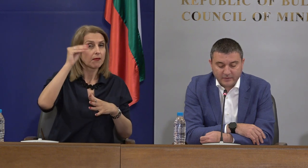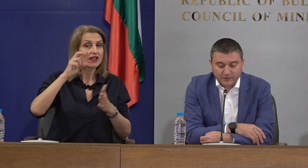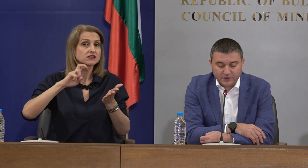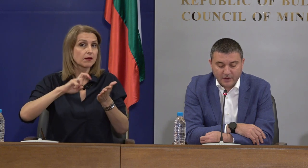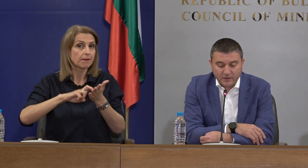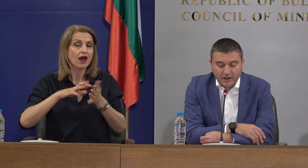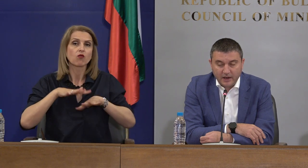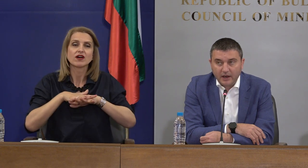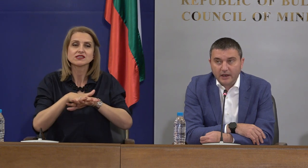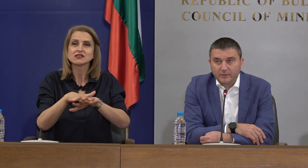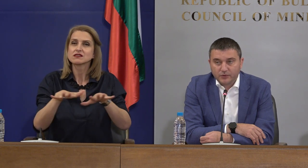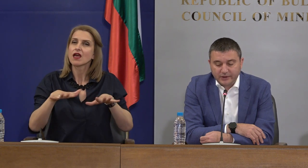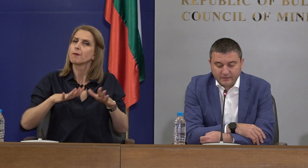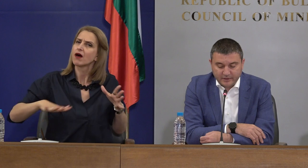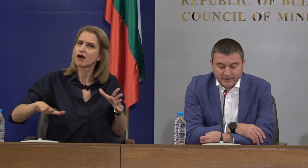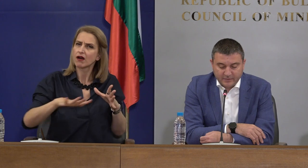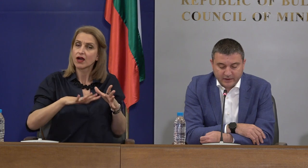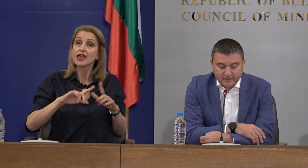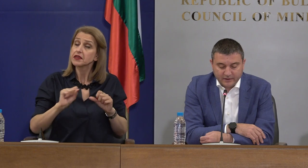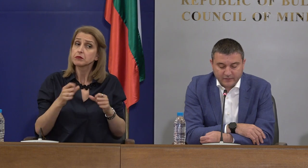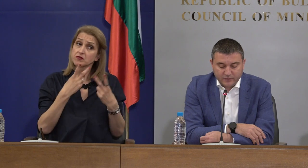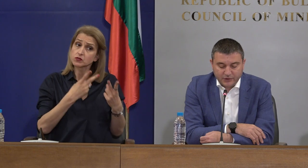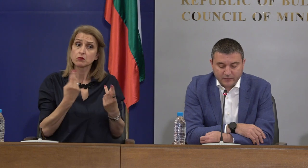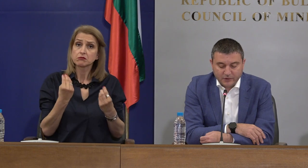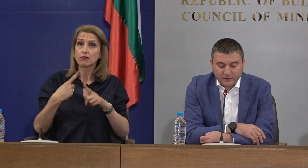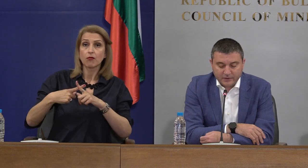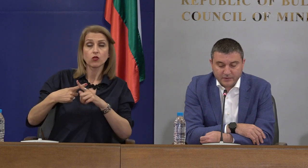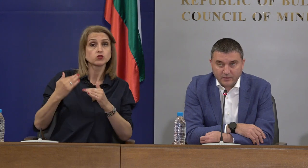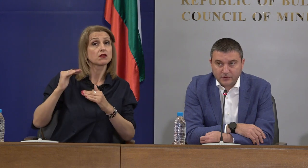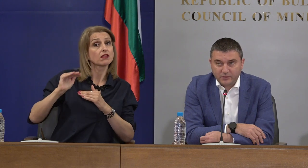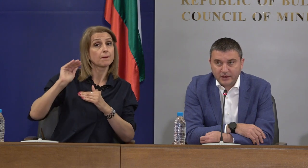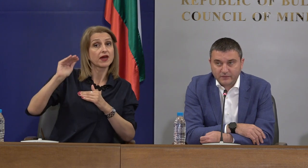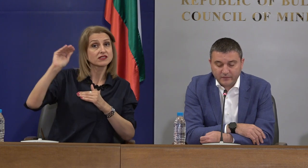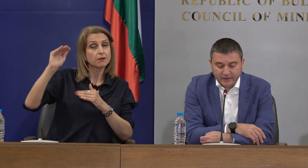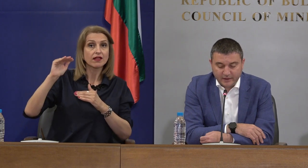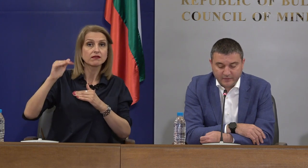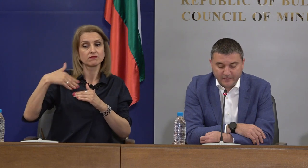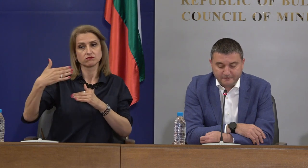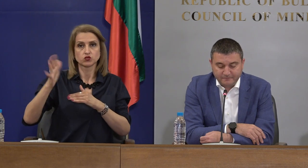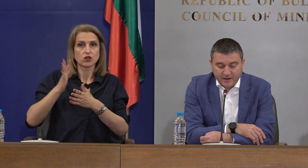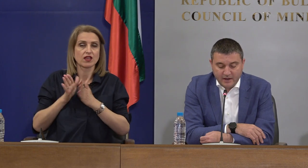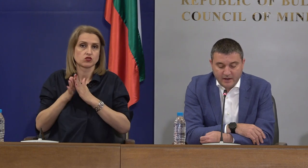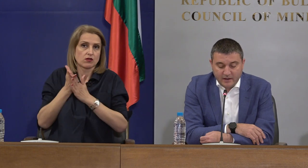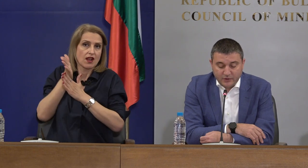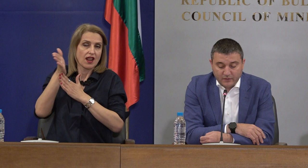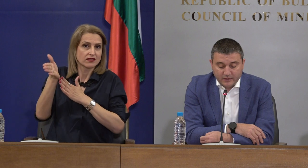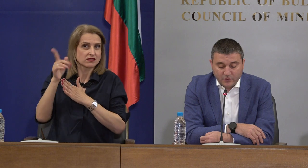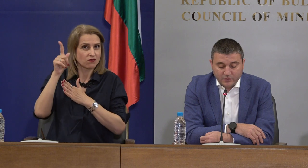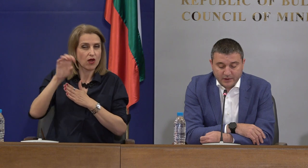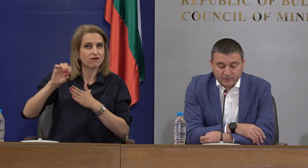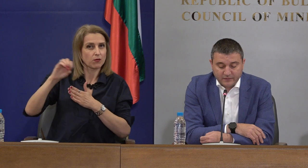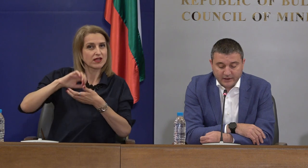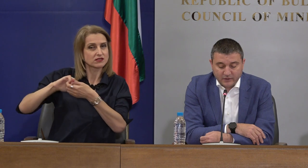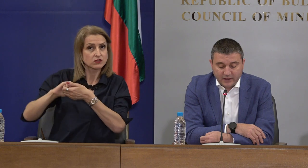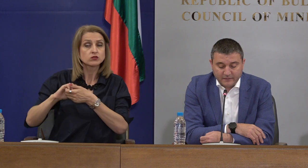банкова система като цяло и положителната перспектива, включително с оглед на предстоящото членство в ERM2, емисионната